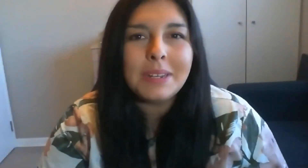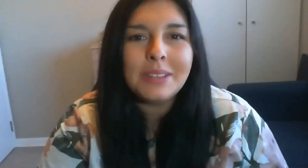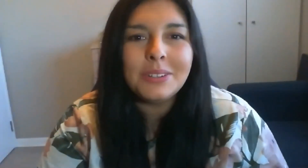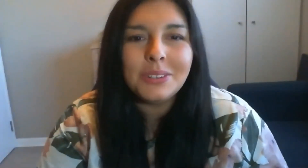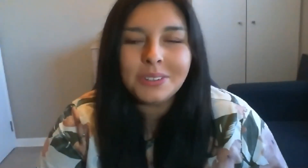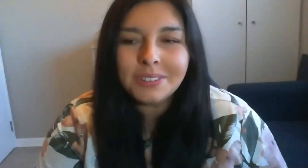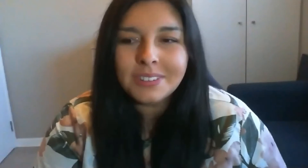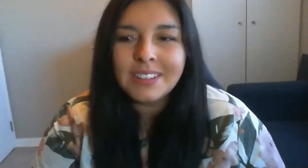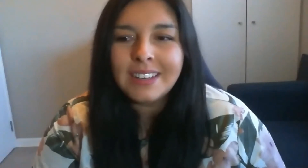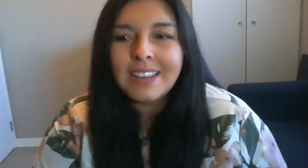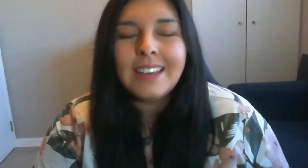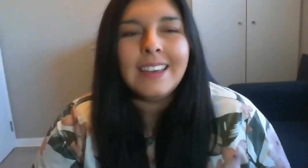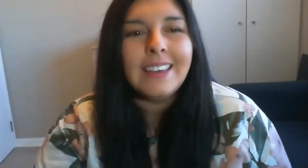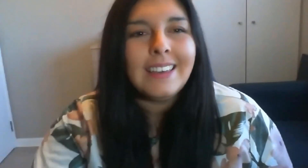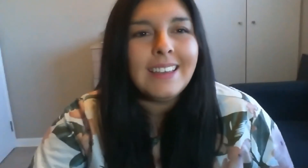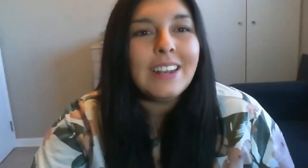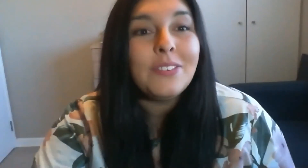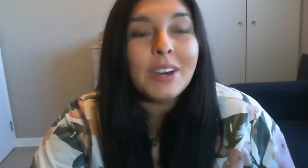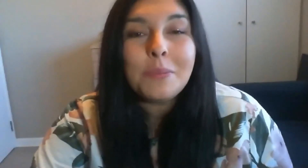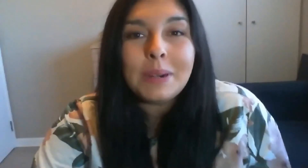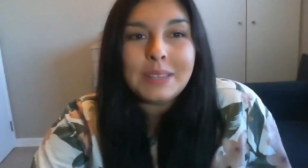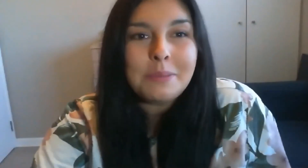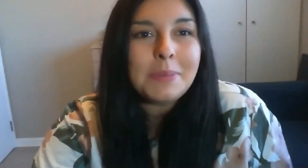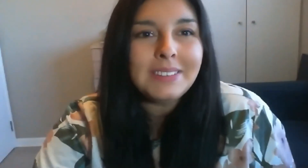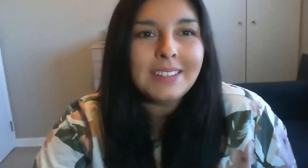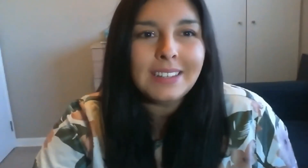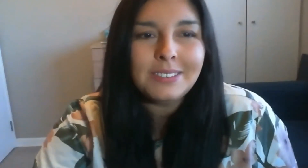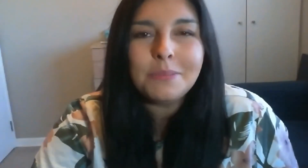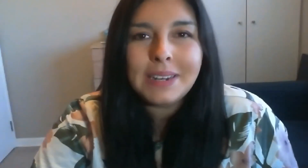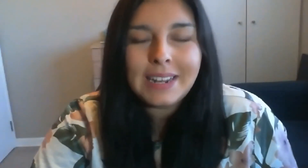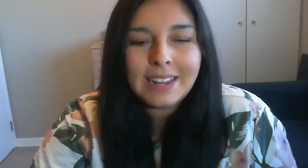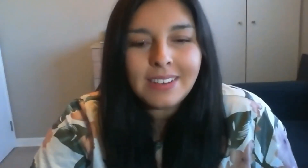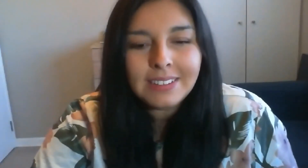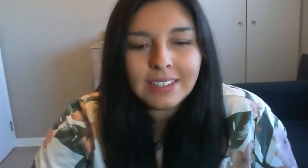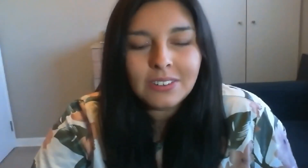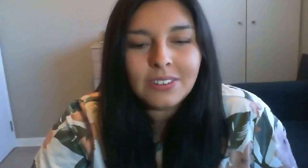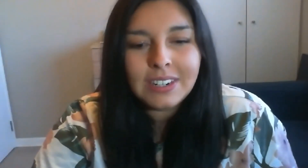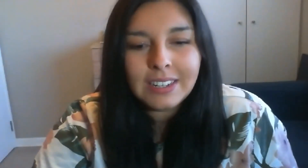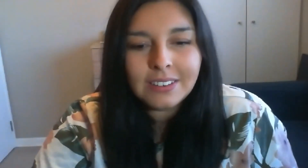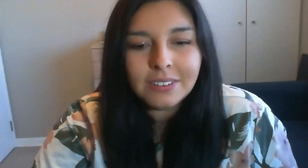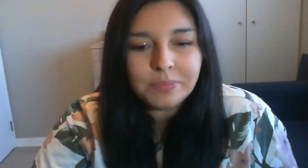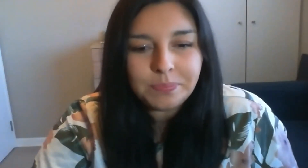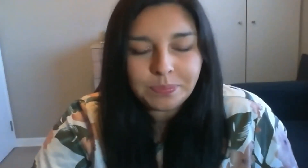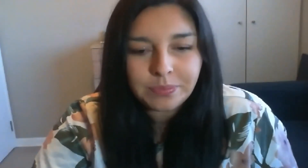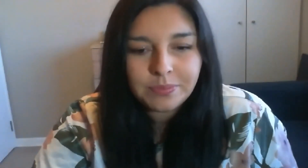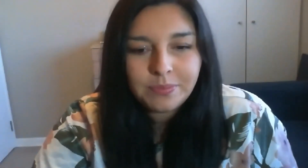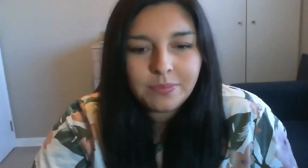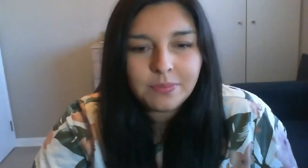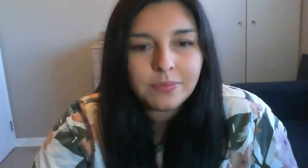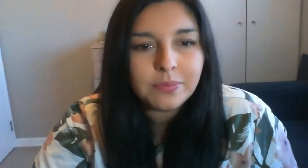sean bienvenidos todos. Les voy a compartir mi presentación para ir avanzando con esto.